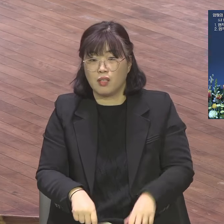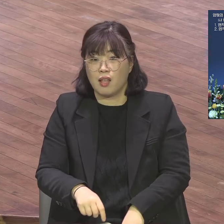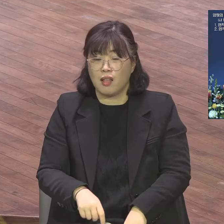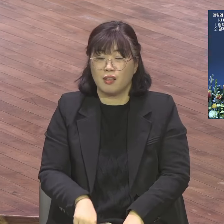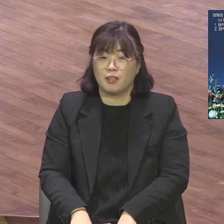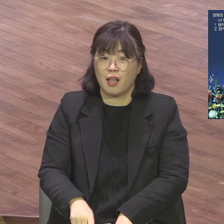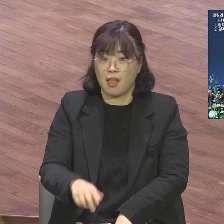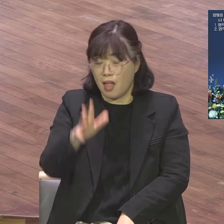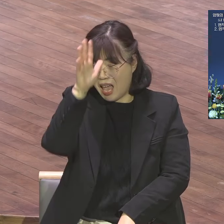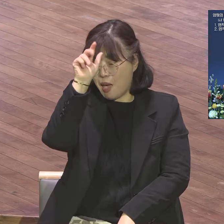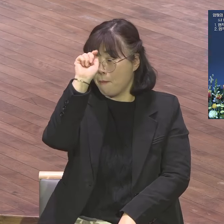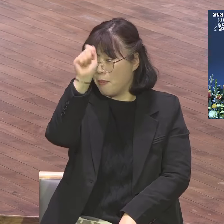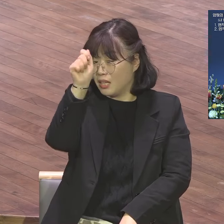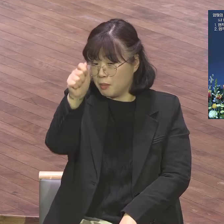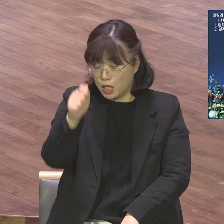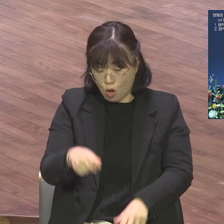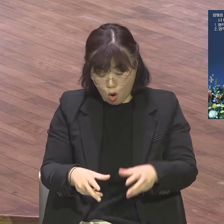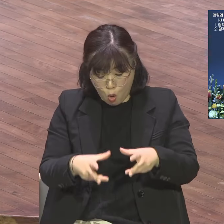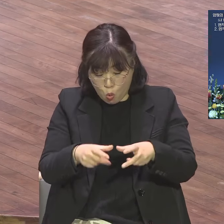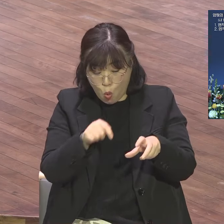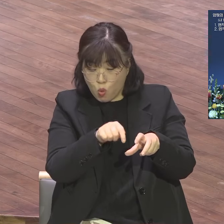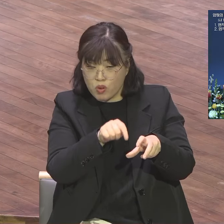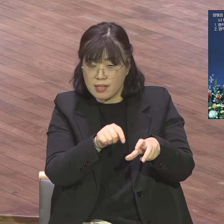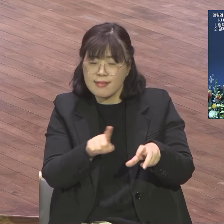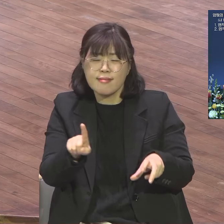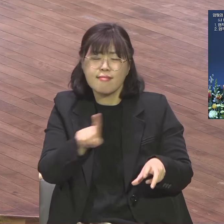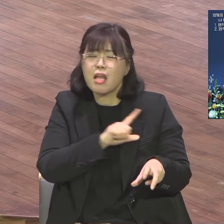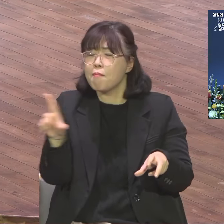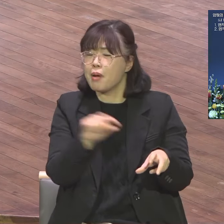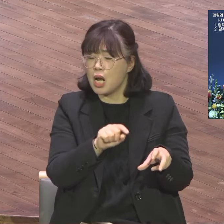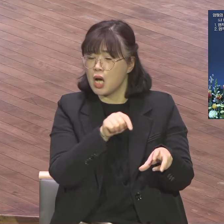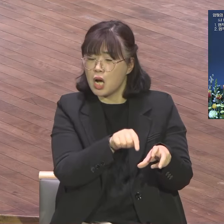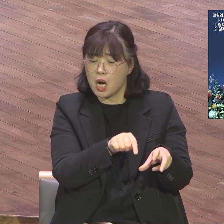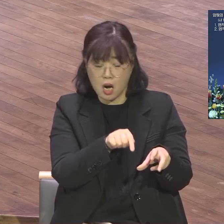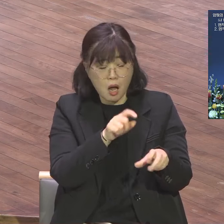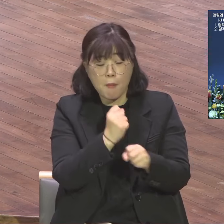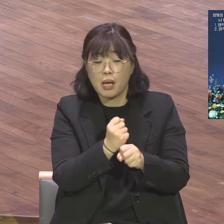공. 새 깃털로 만든 거예요.